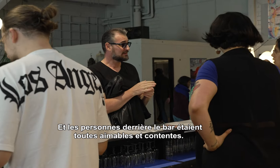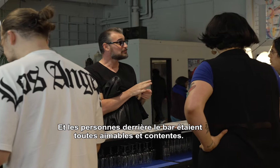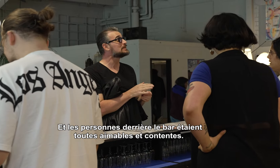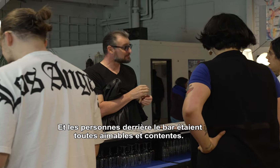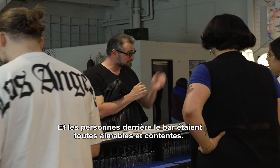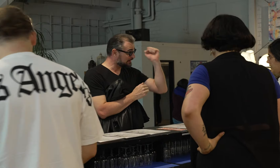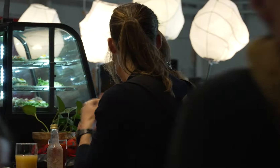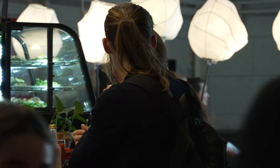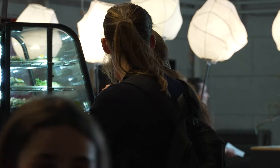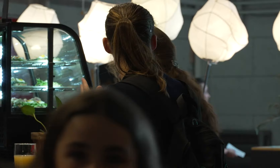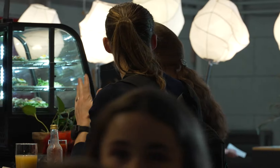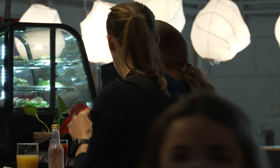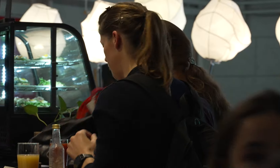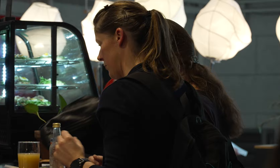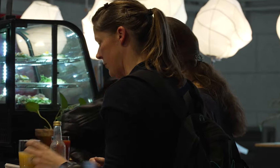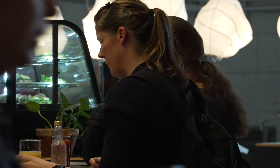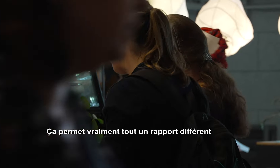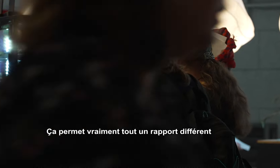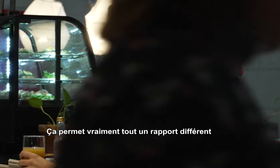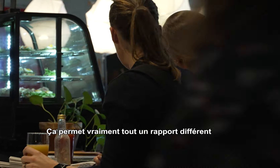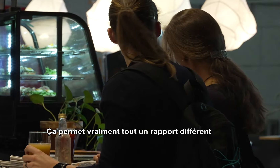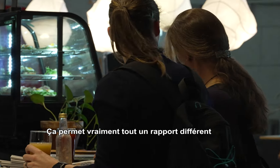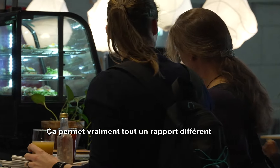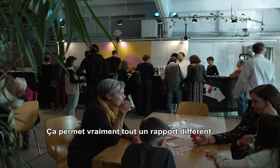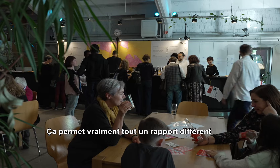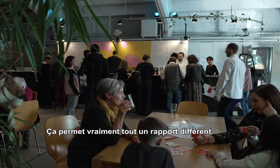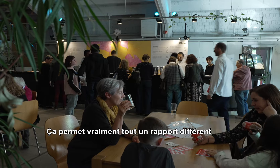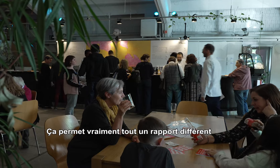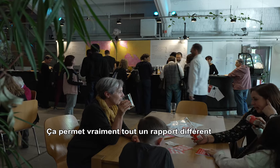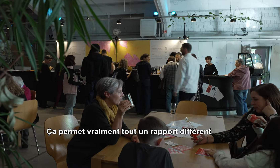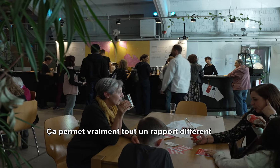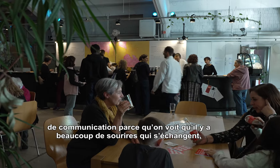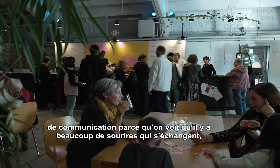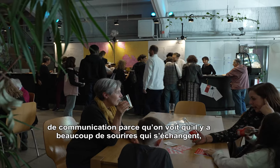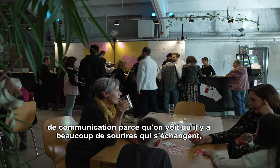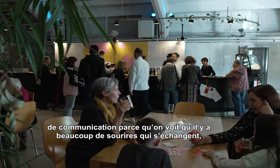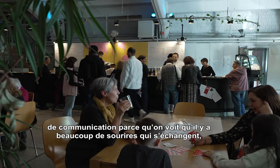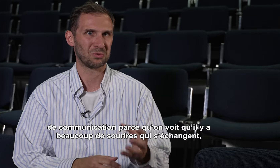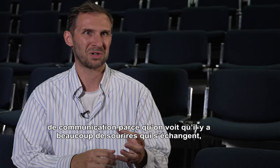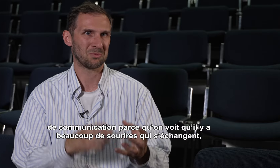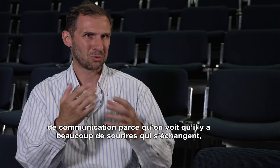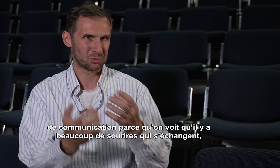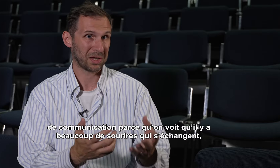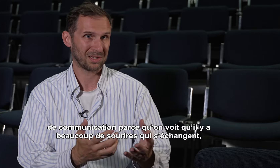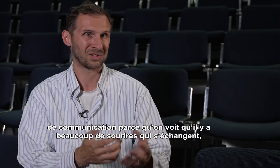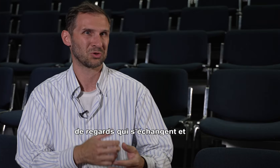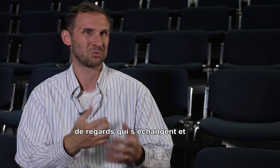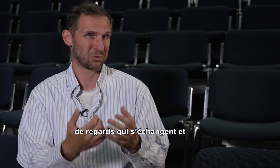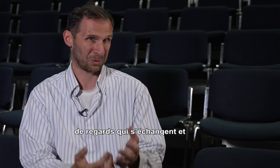aimables et contentes. Ça permet vraiment tout un rapport différent de communication parce qu'on voit qu'il y a beaucoup de sourires qui s'échangent, beaucoup de regards